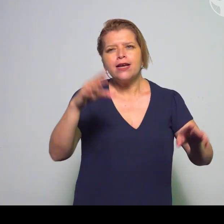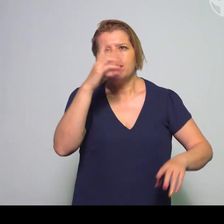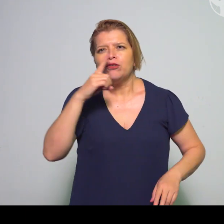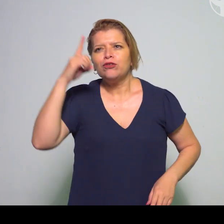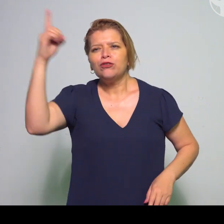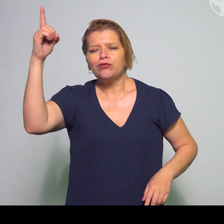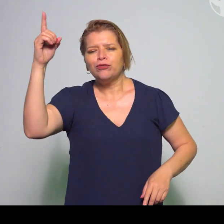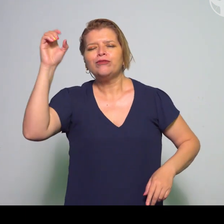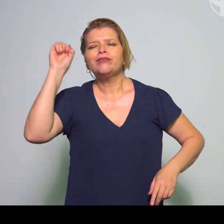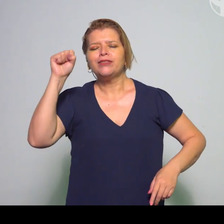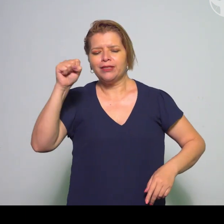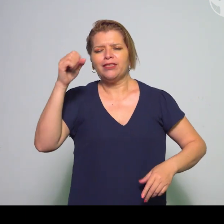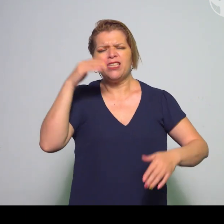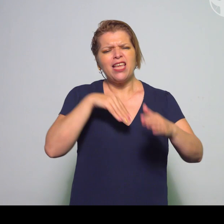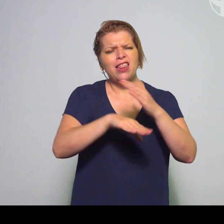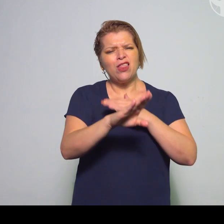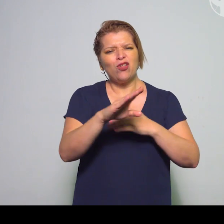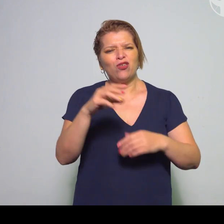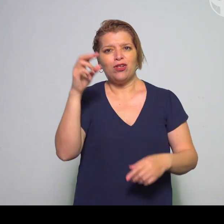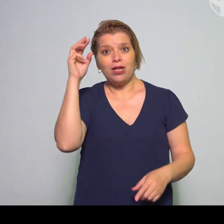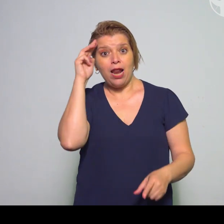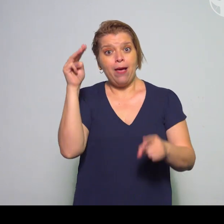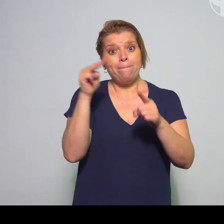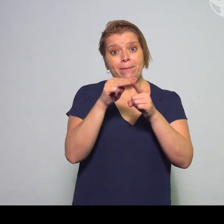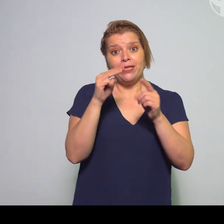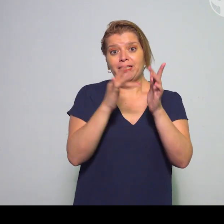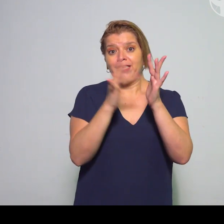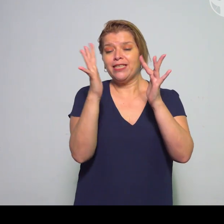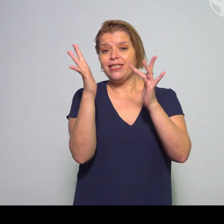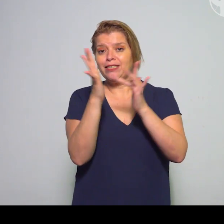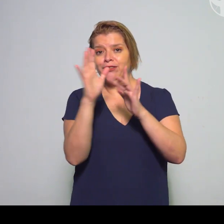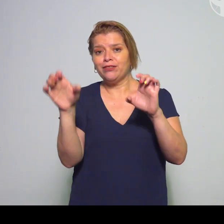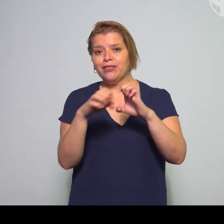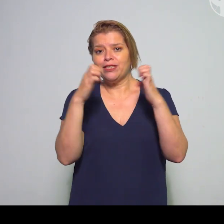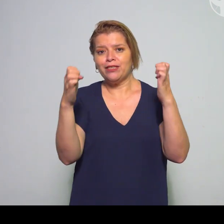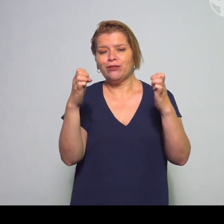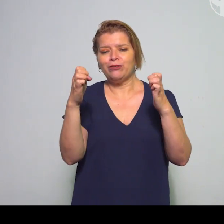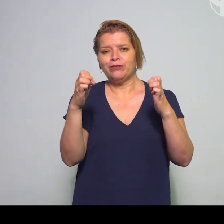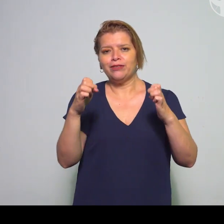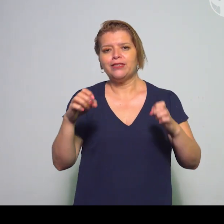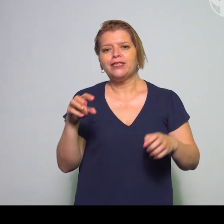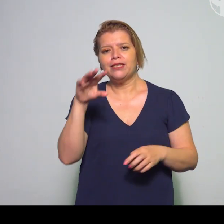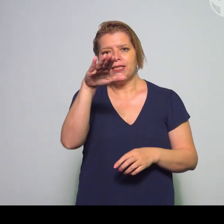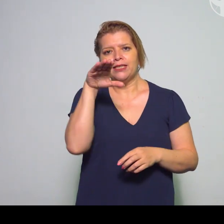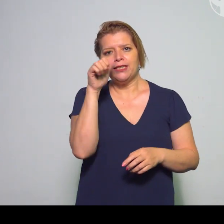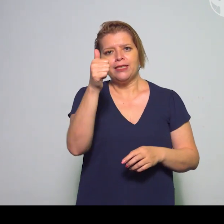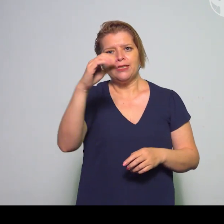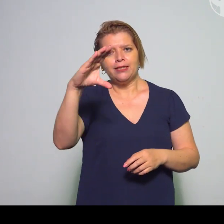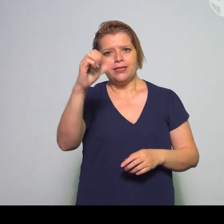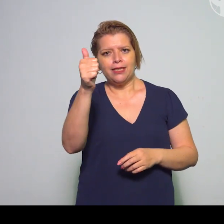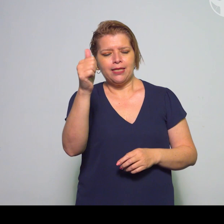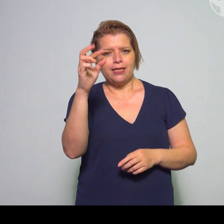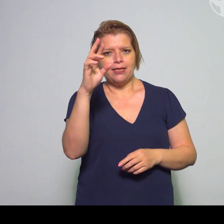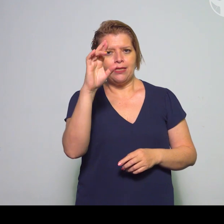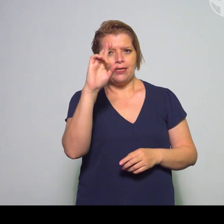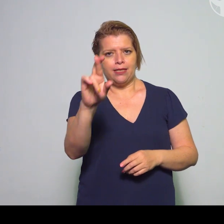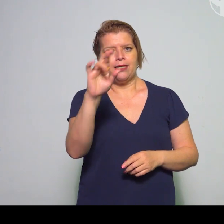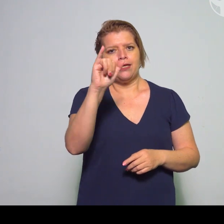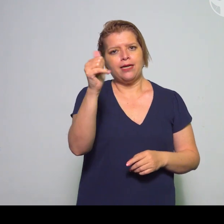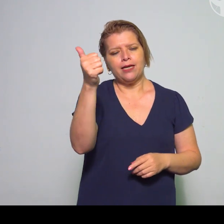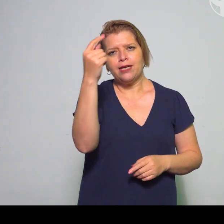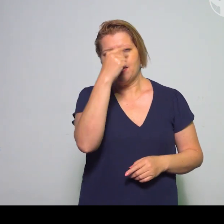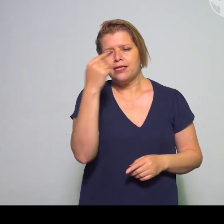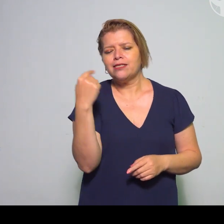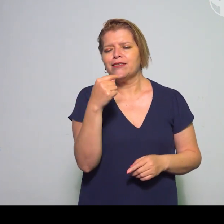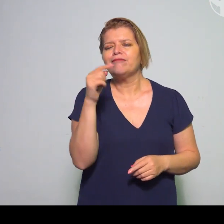propósito que estaba dentro del propósito de Jesús en esta tierra. Y por eso Zacarías ese día se levanta y dice, bueno, le